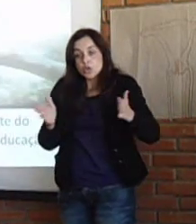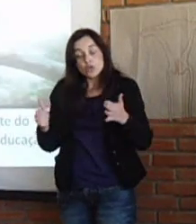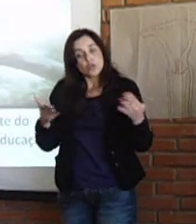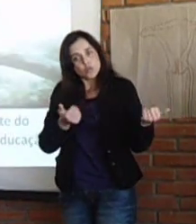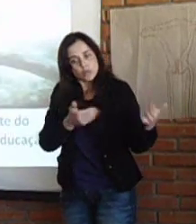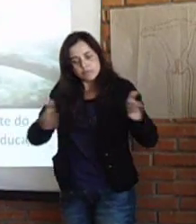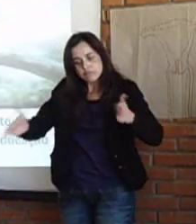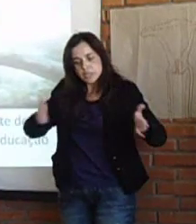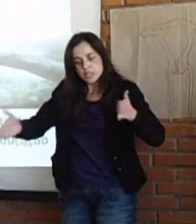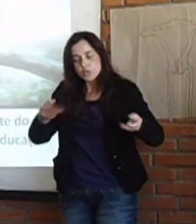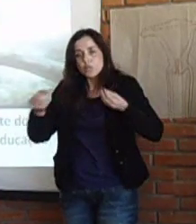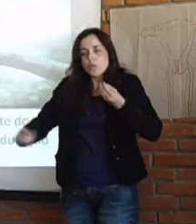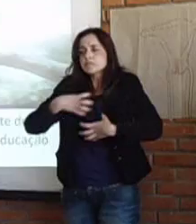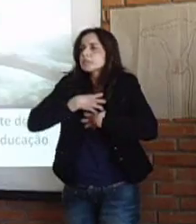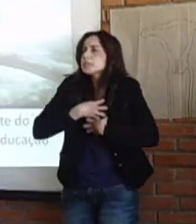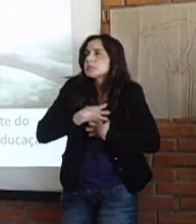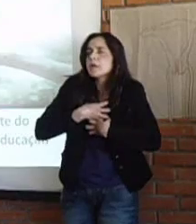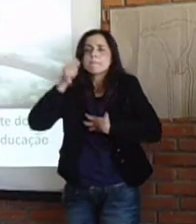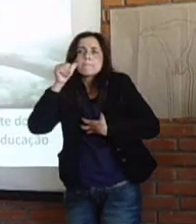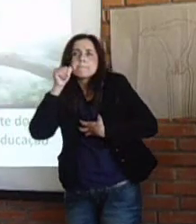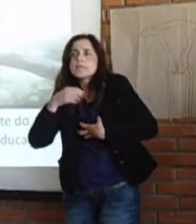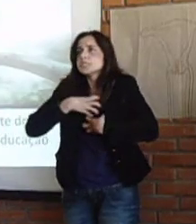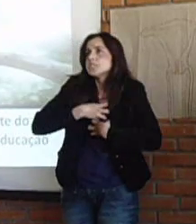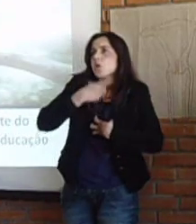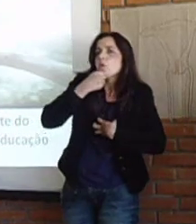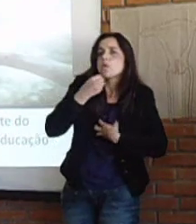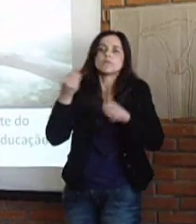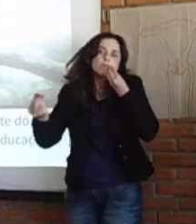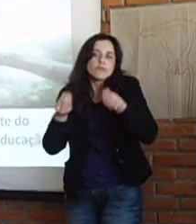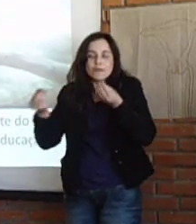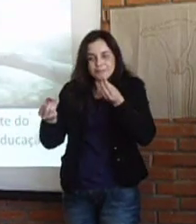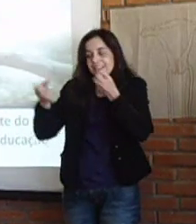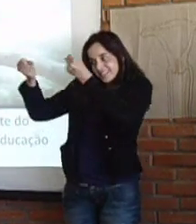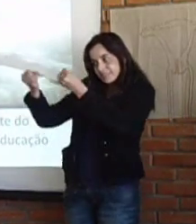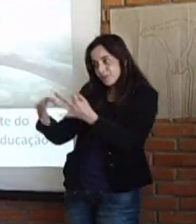de uma maneira bem